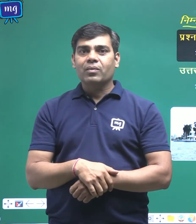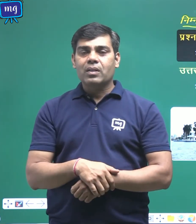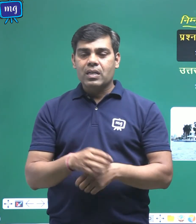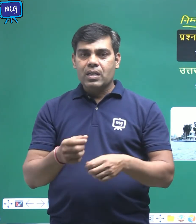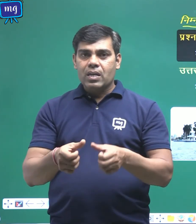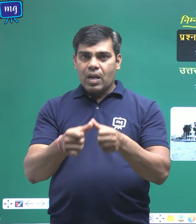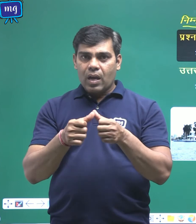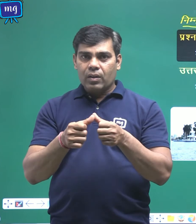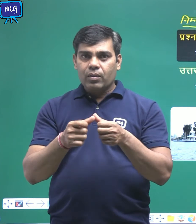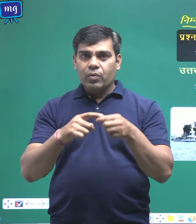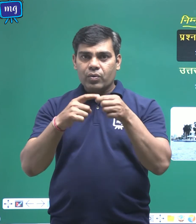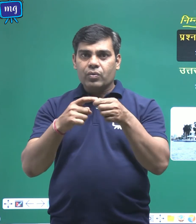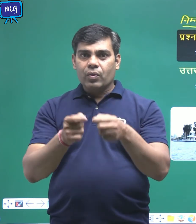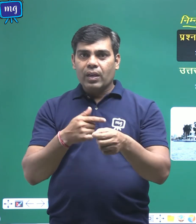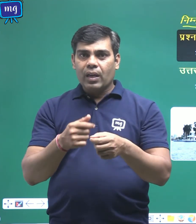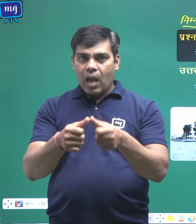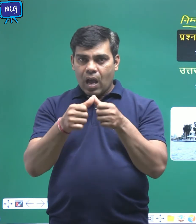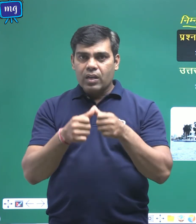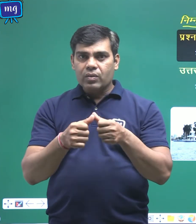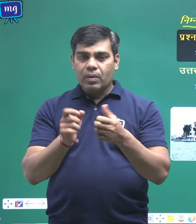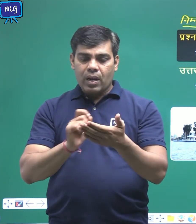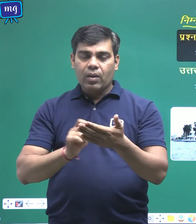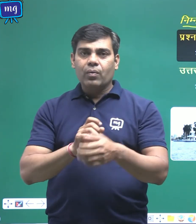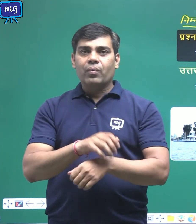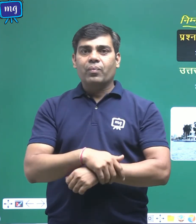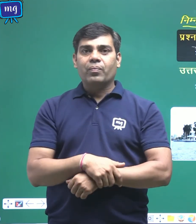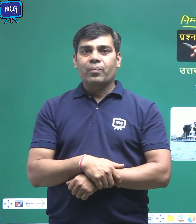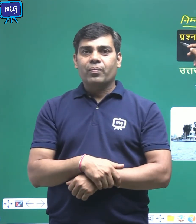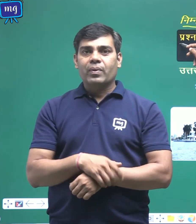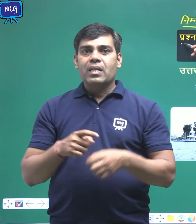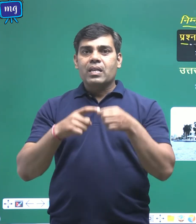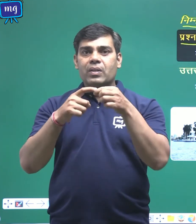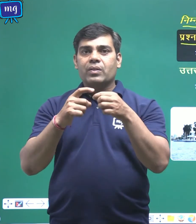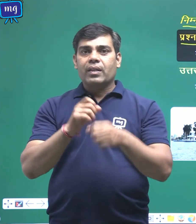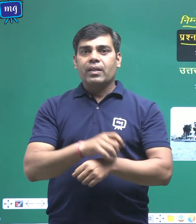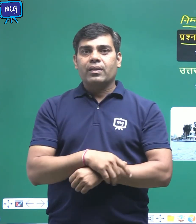प्रश्नों के उत्तर लिखो। प्रश्न 1,